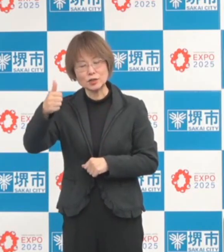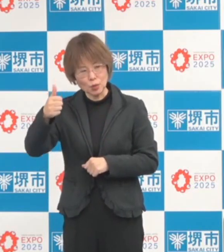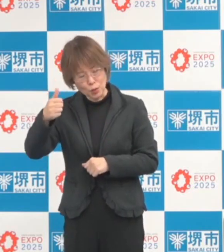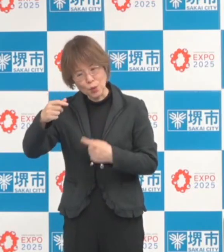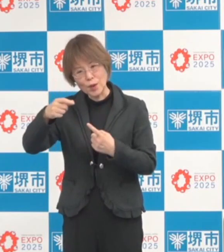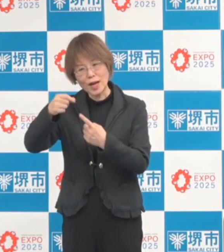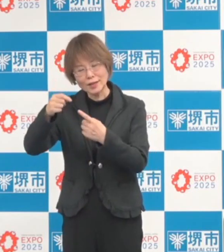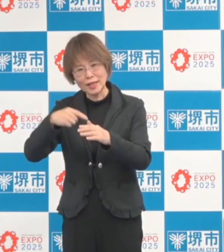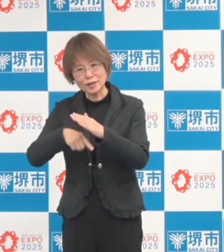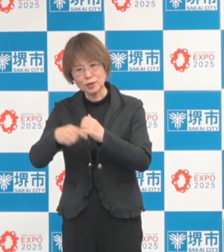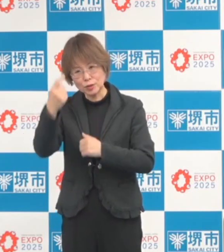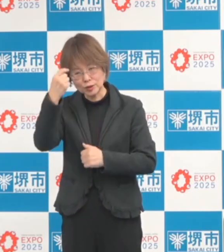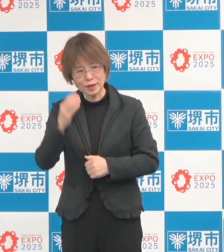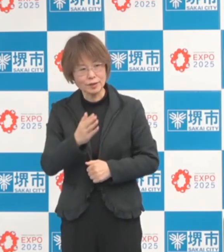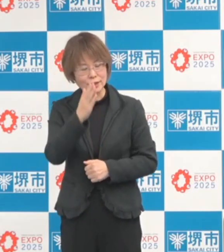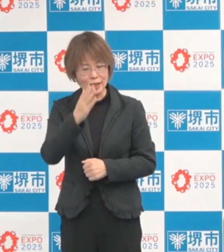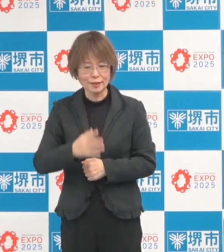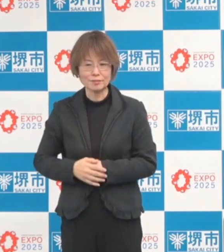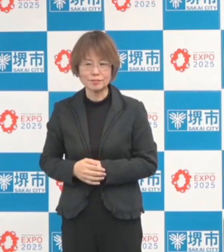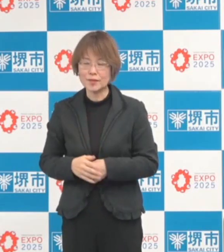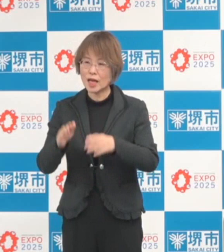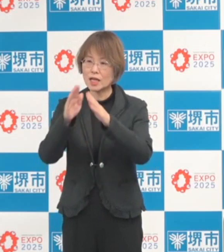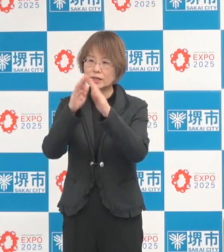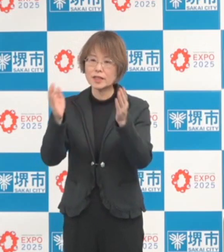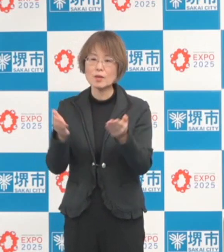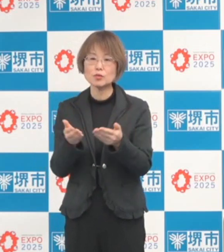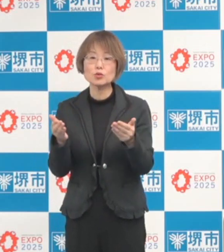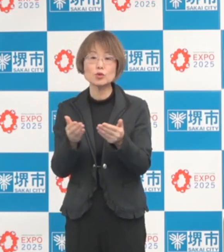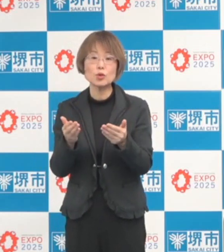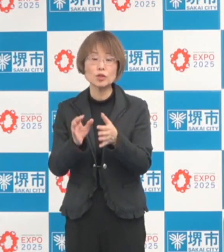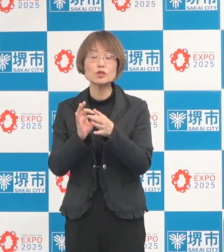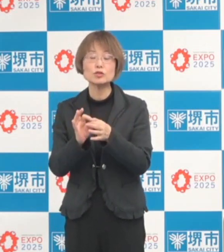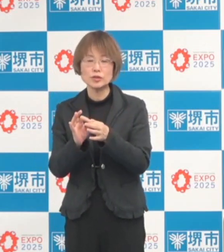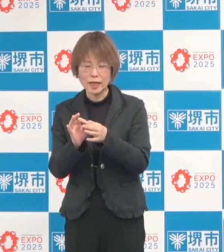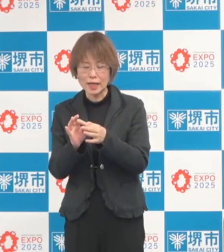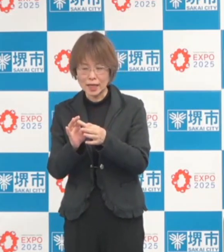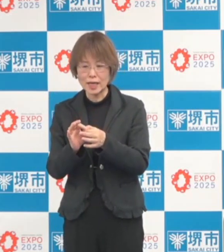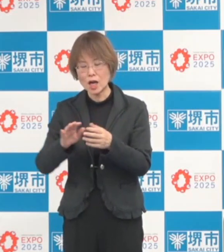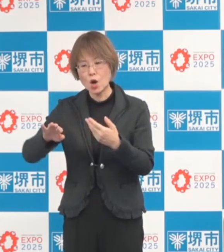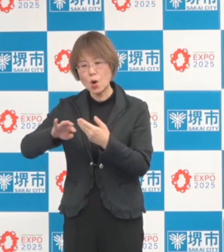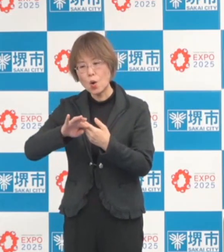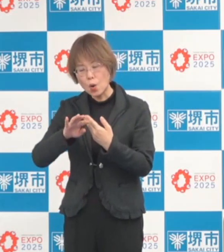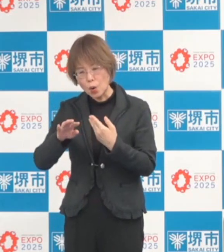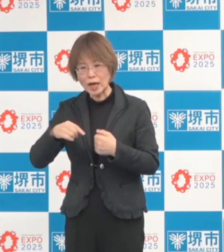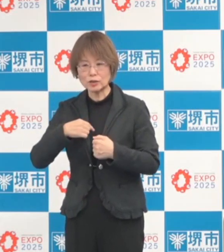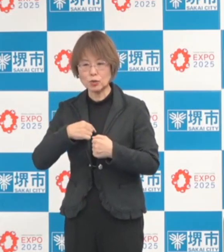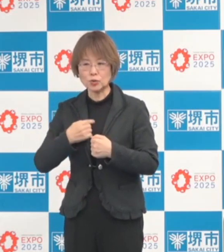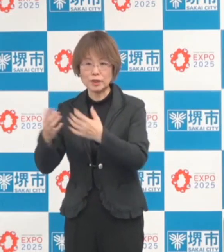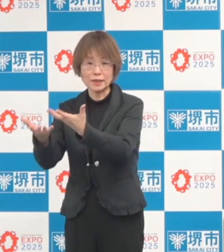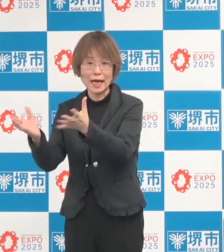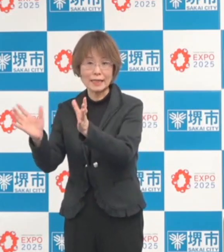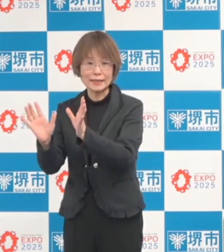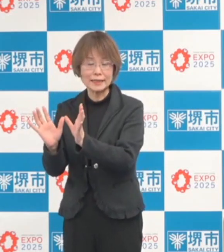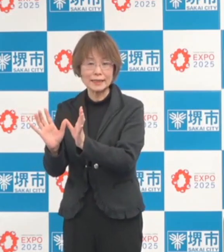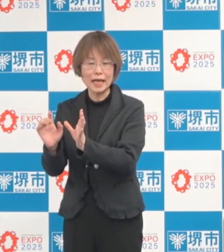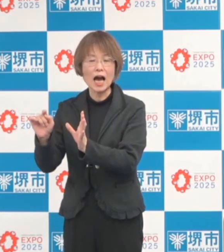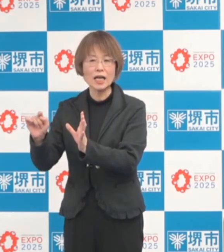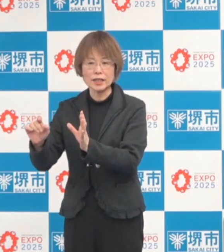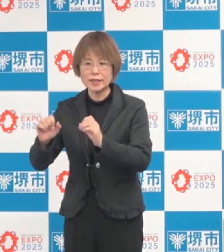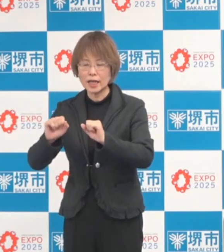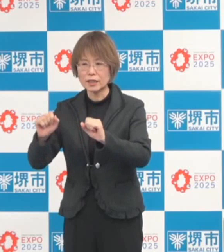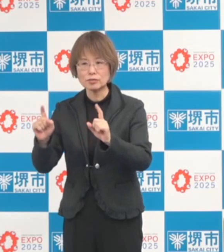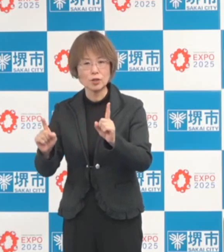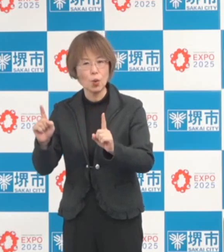はいはい、全ての事業について例えば全国の自治体であったり、あと政令市全体でやってるかどうかっていうところ